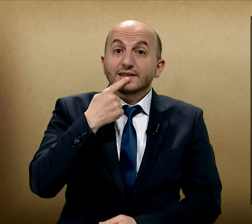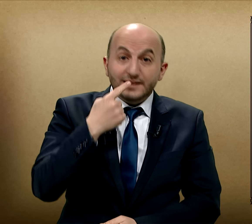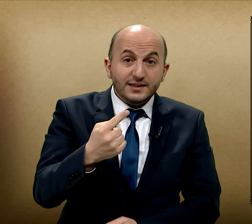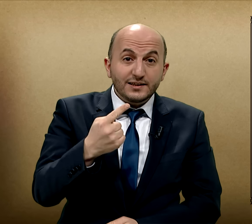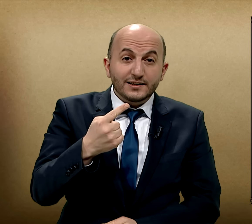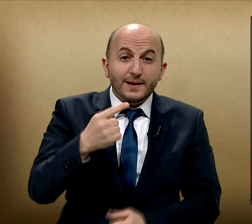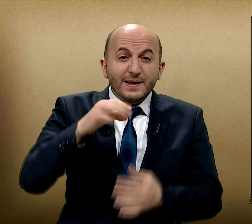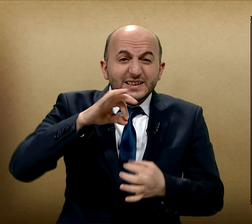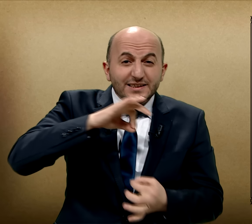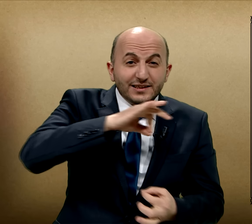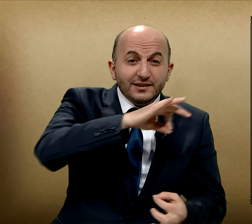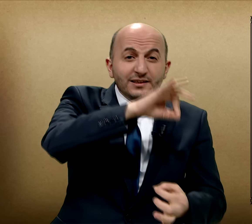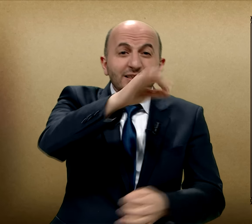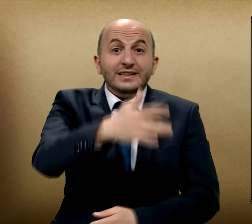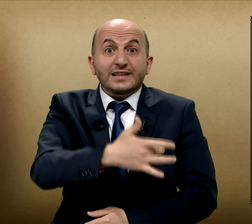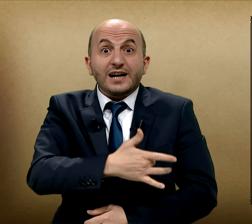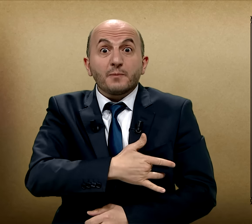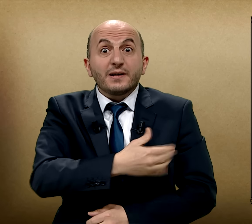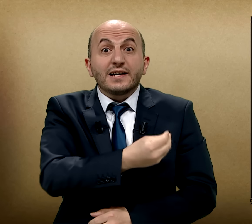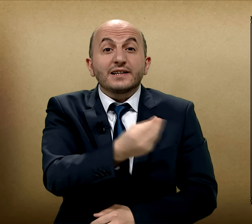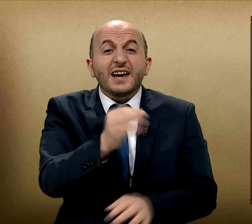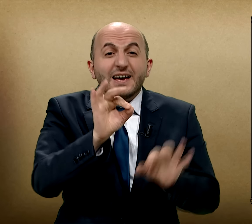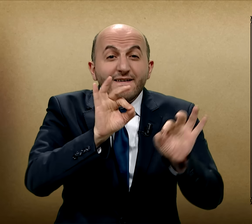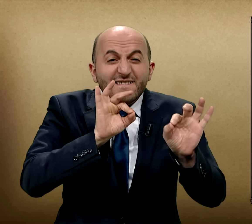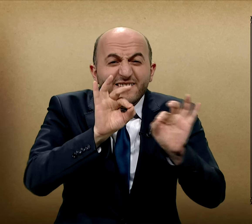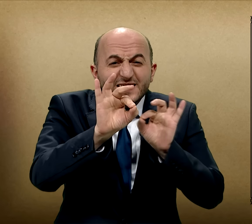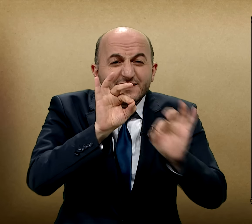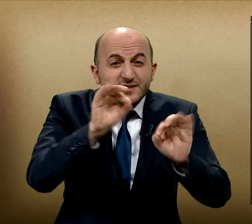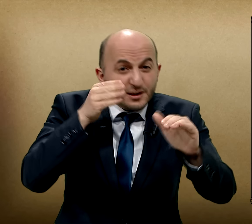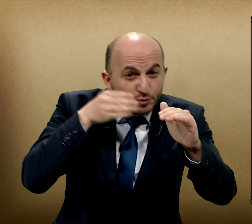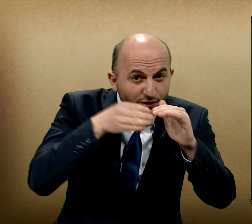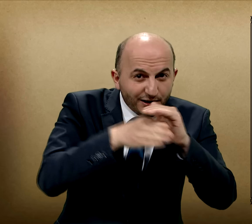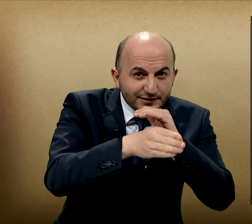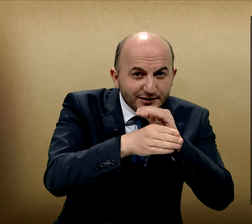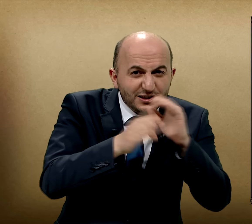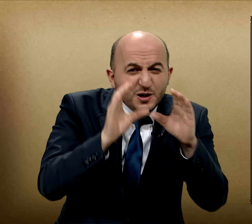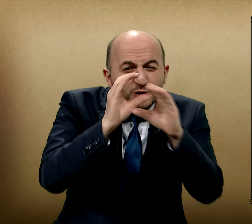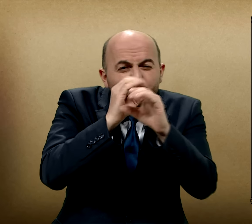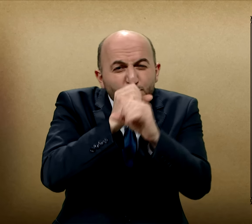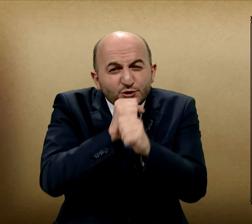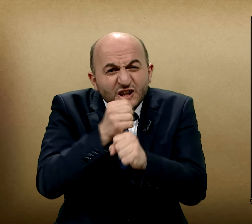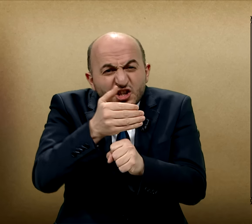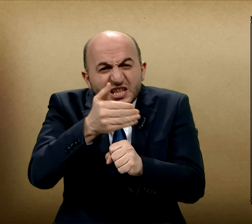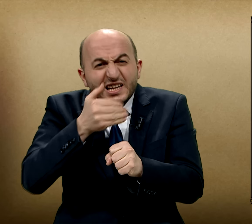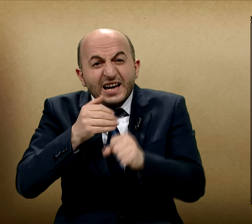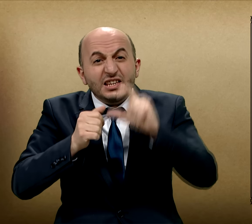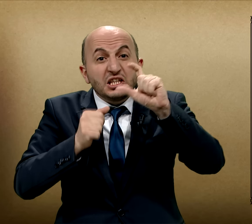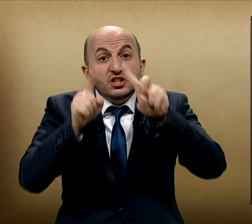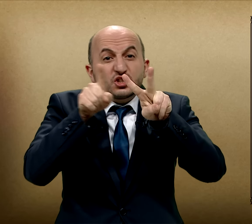De ki, insanların kalplerine vesvese sokan, pusuya çekilen